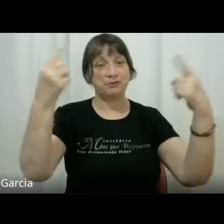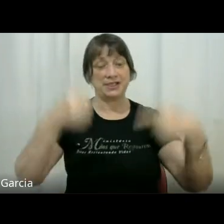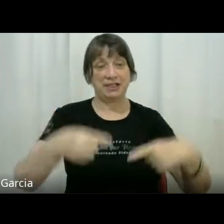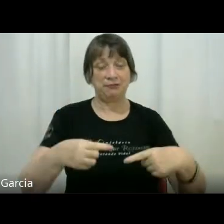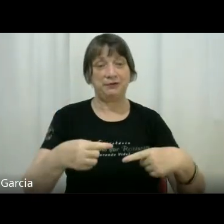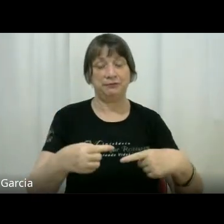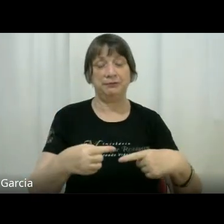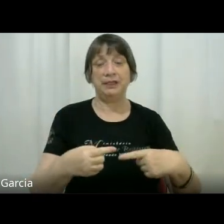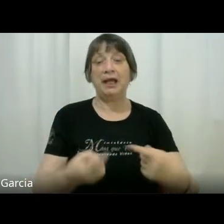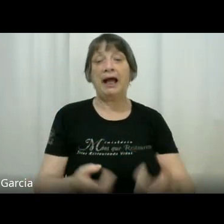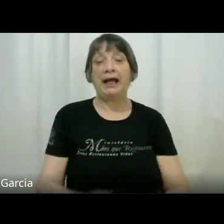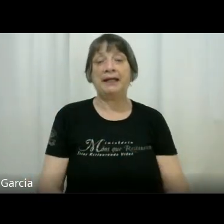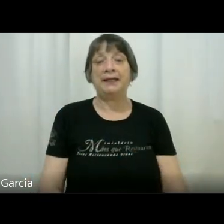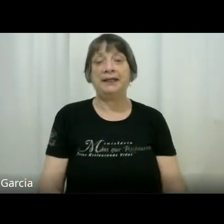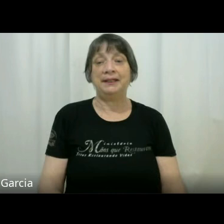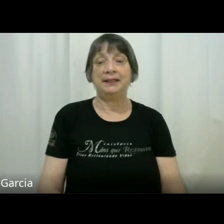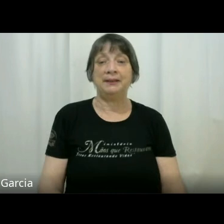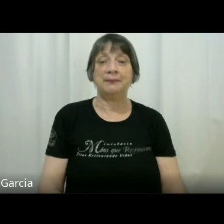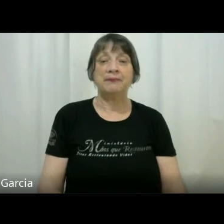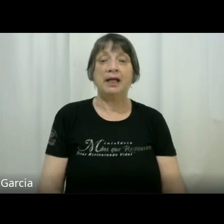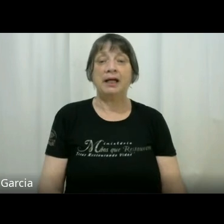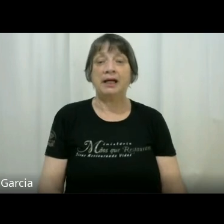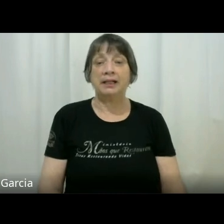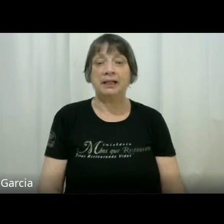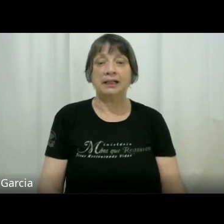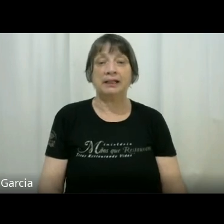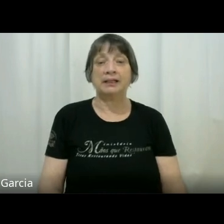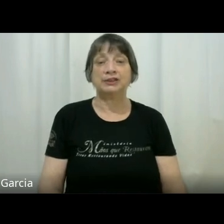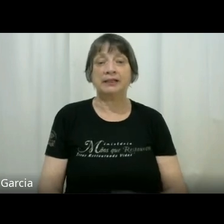mesmo, um desafio. Aí,